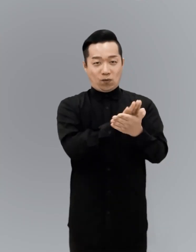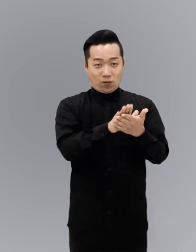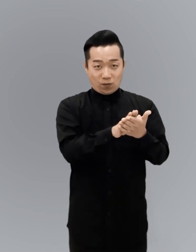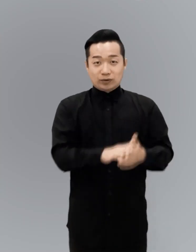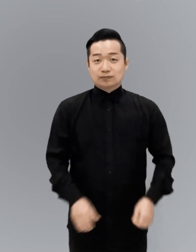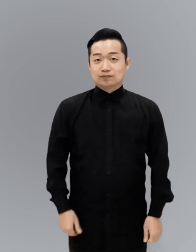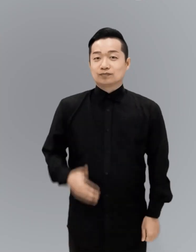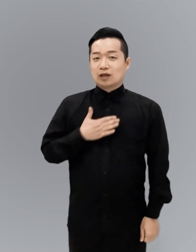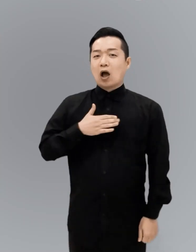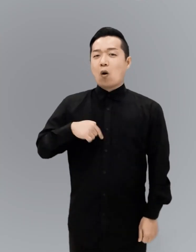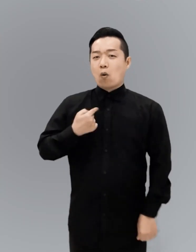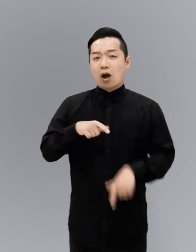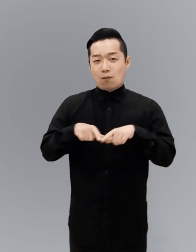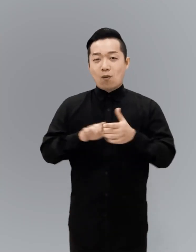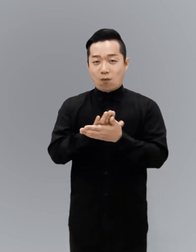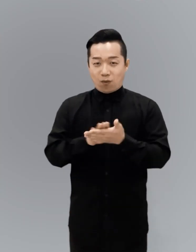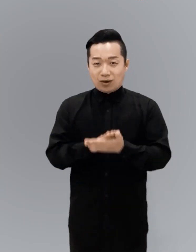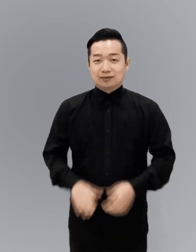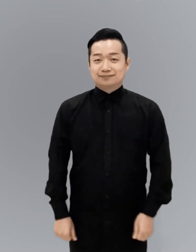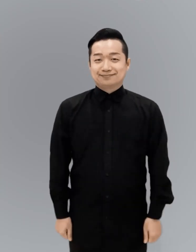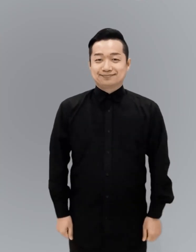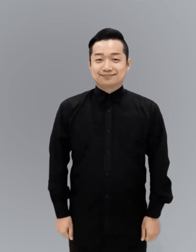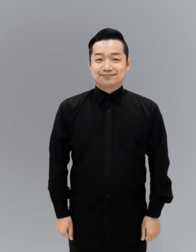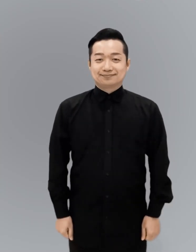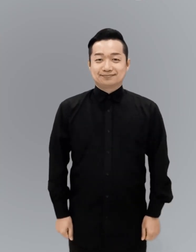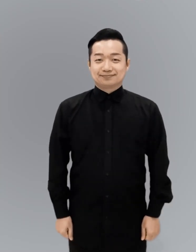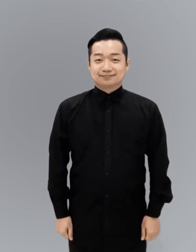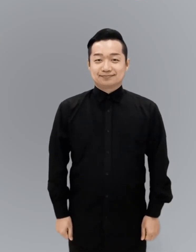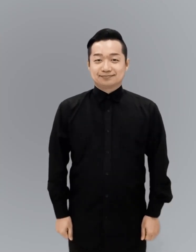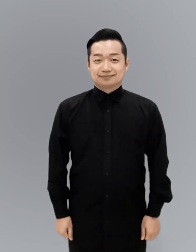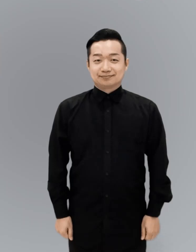아이랑 같이 놀고요. 그냥 저 혼자서 놉니다. 네.